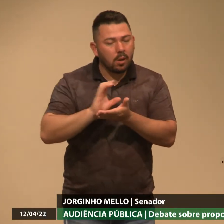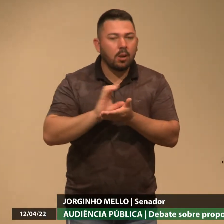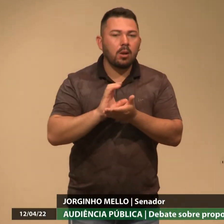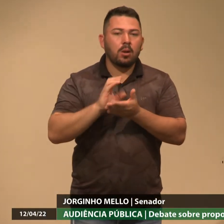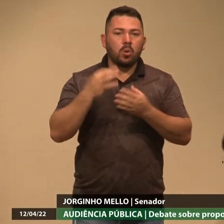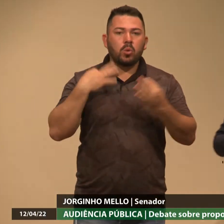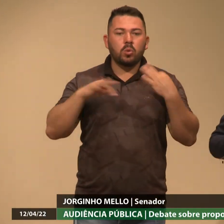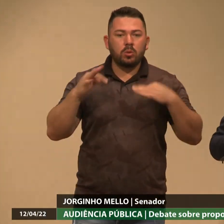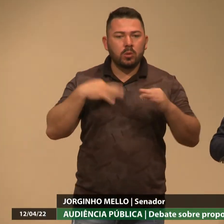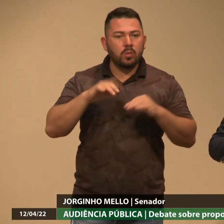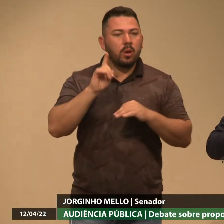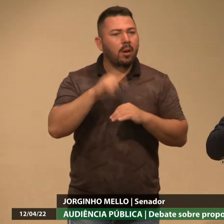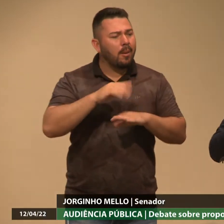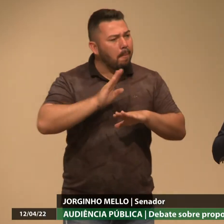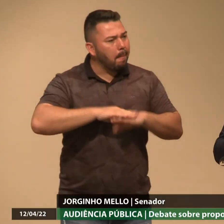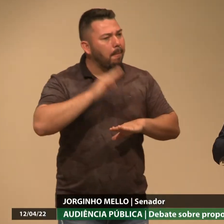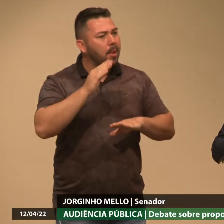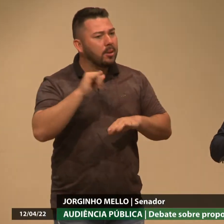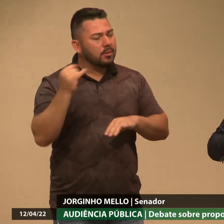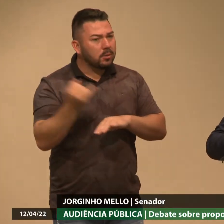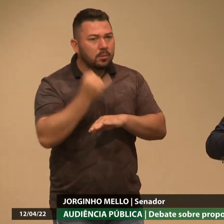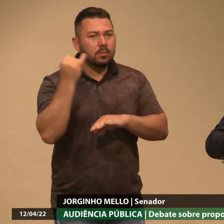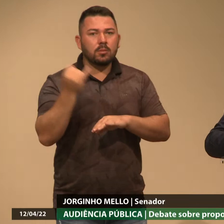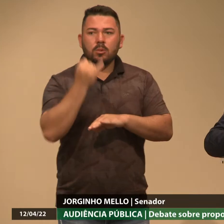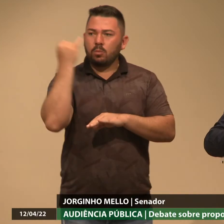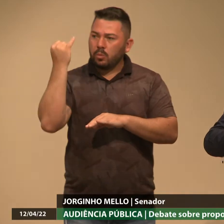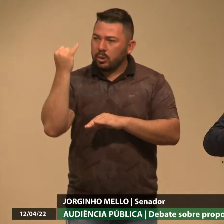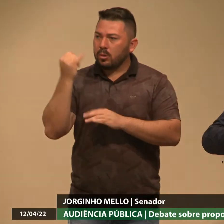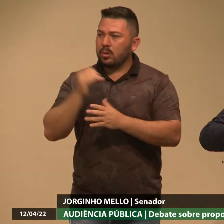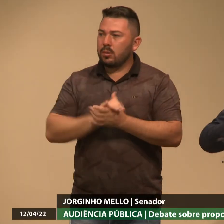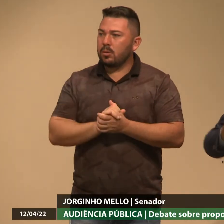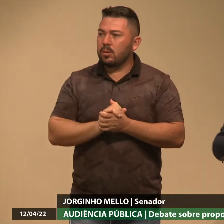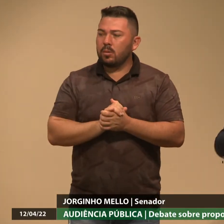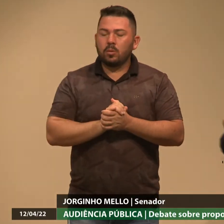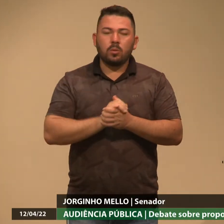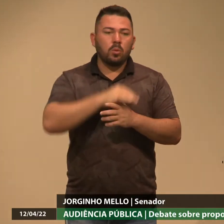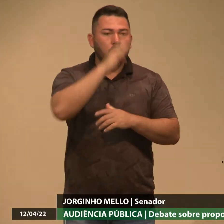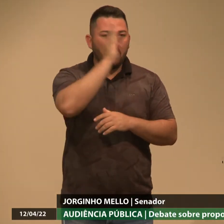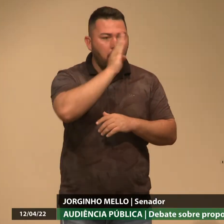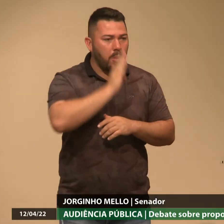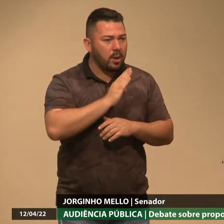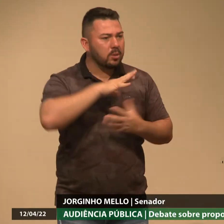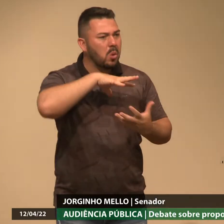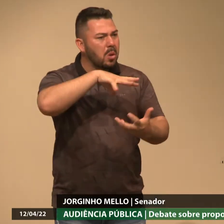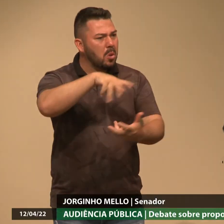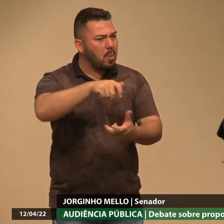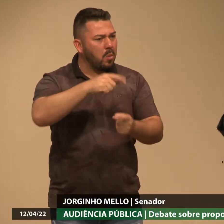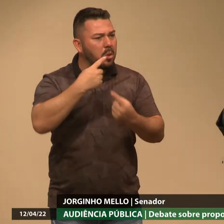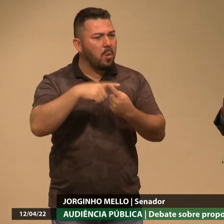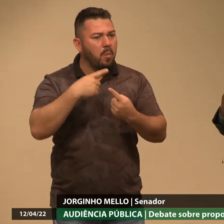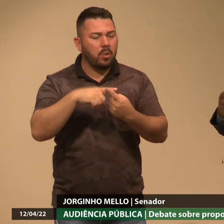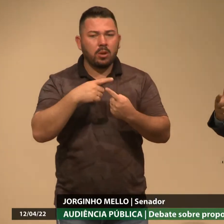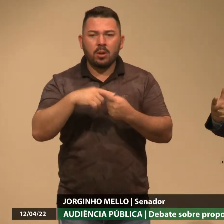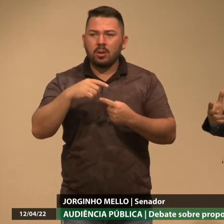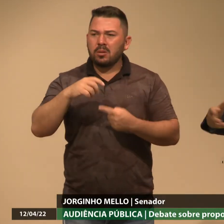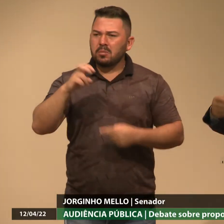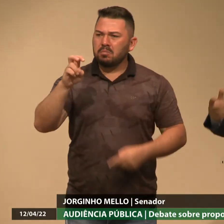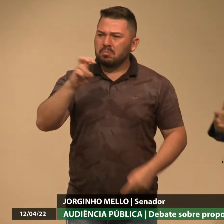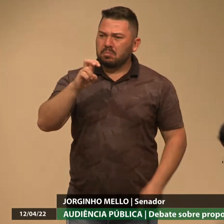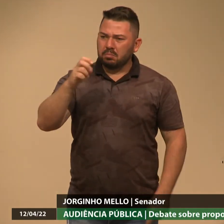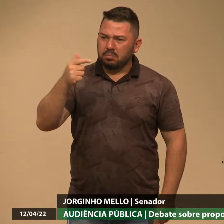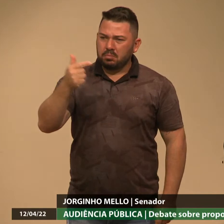uma das atividades mais importantes no Brasil e no mundo por que mexe com